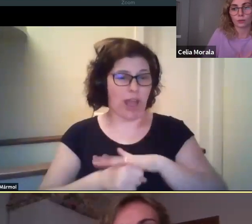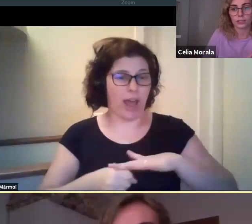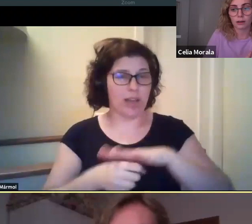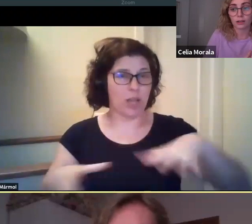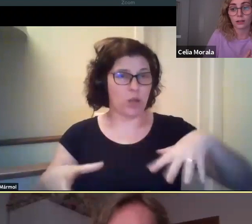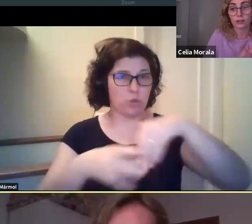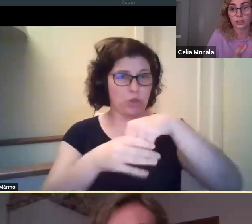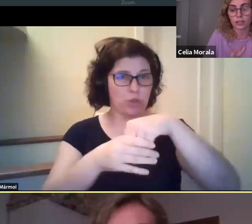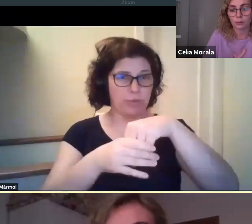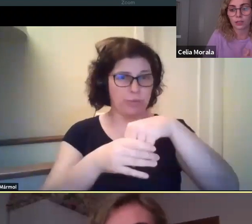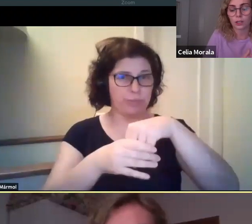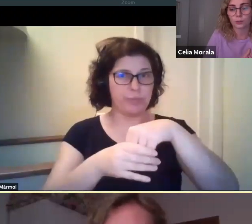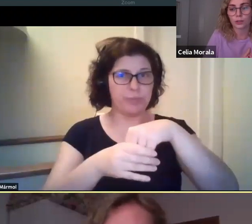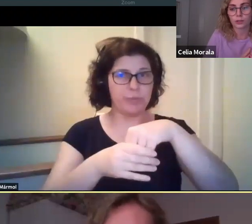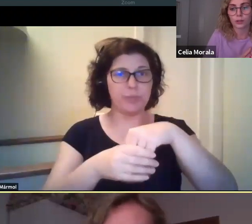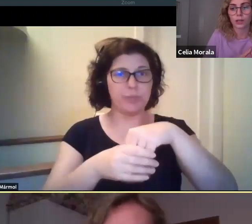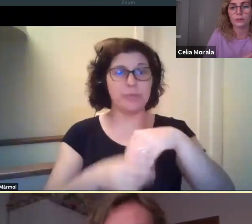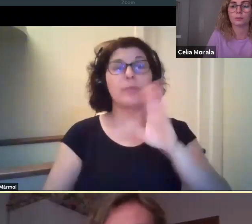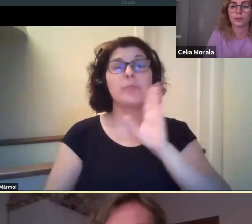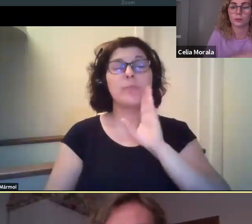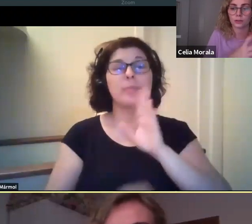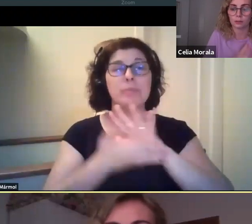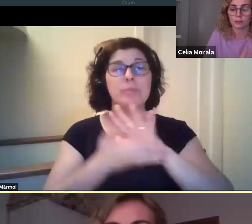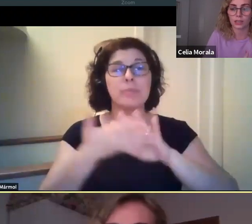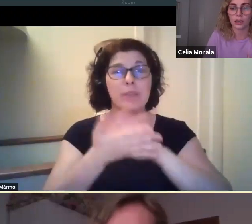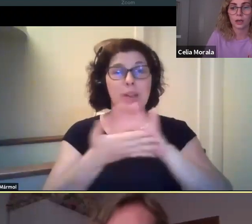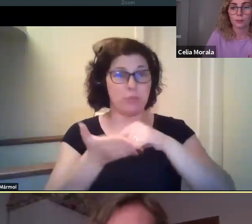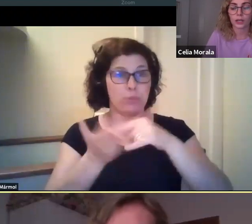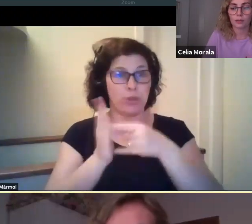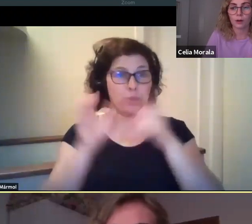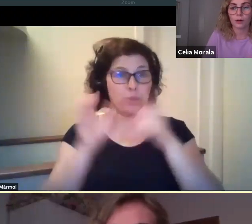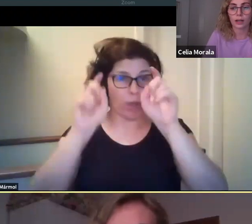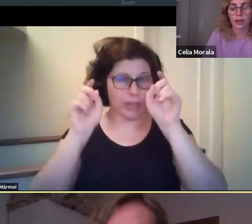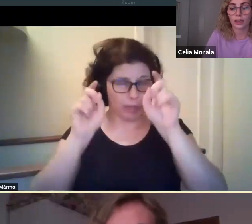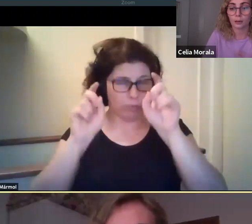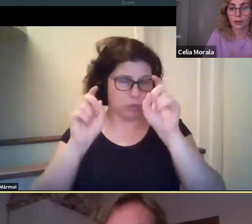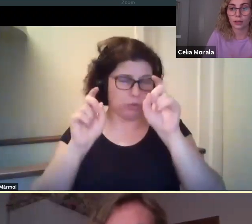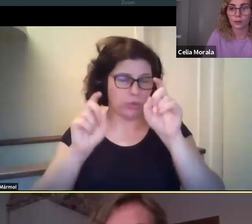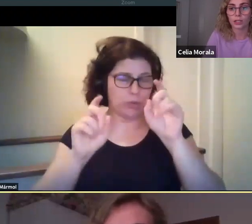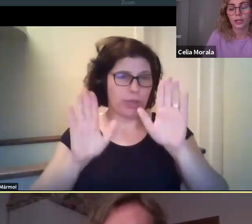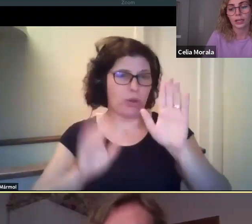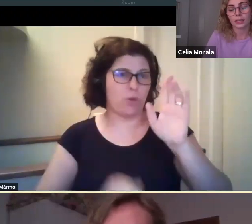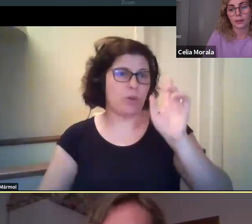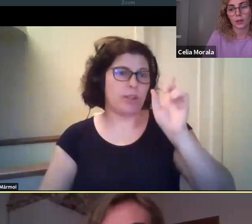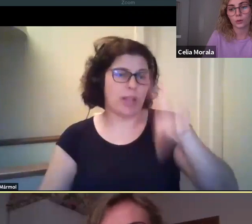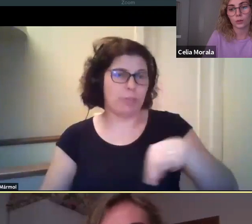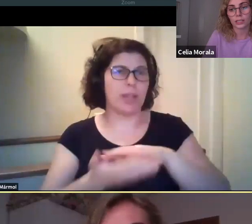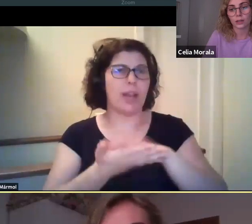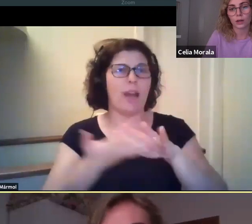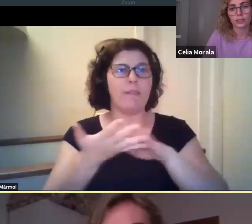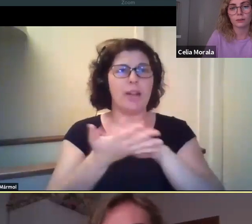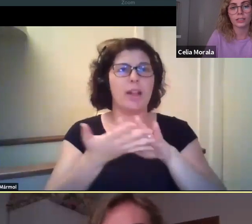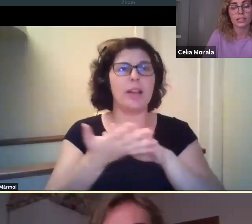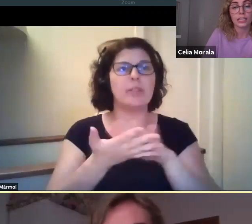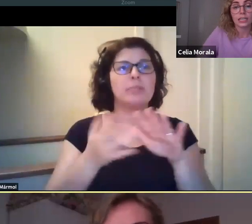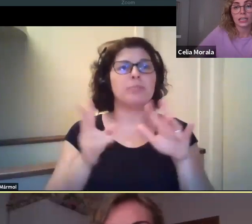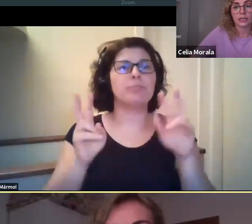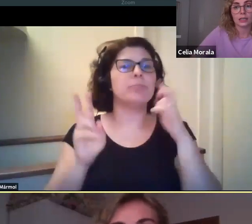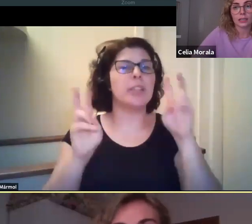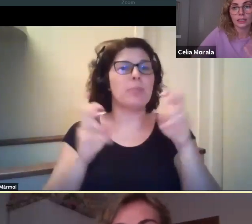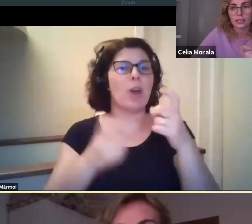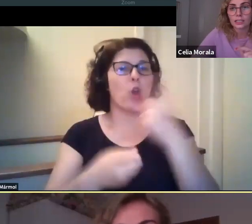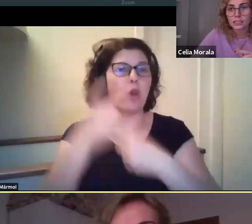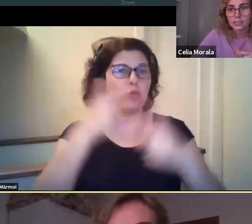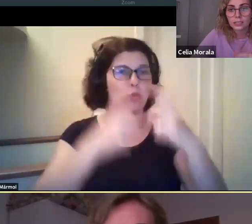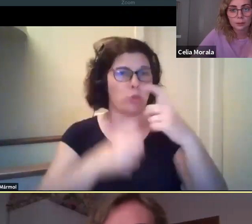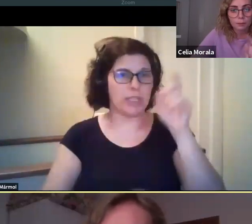Como os comentaba, nos centramos en los proyectos educativos, pero bueno, también, por ejemplo, abordamos el tema de consultas educativas.